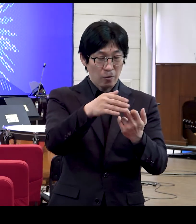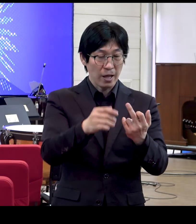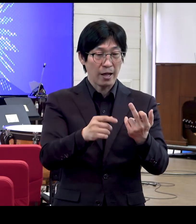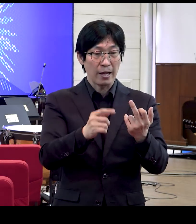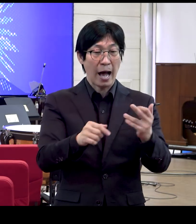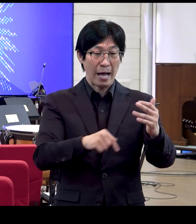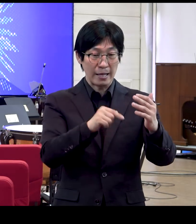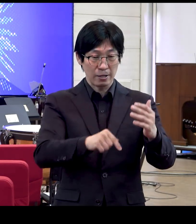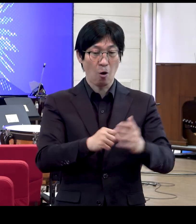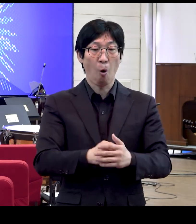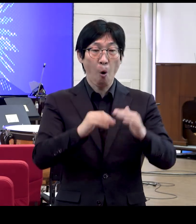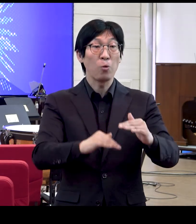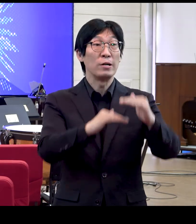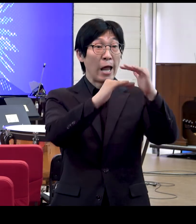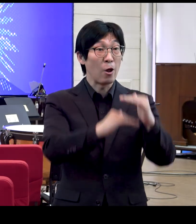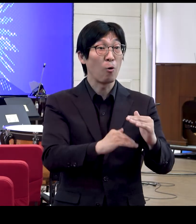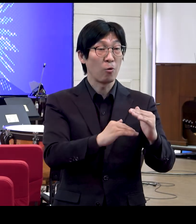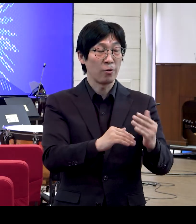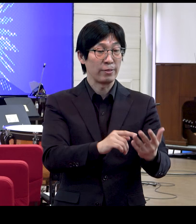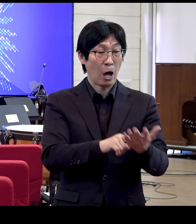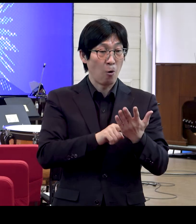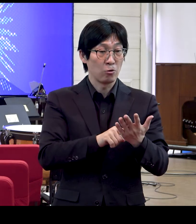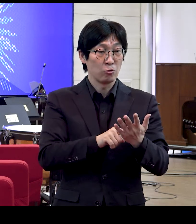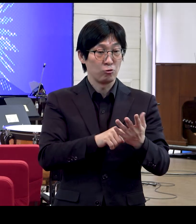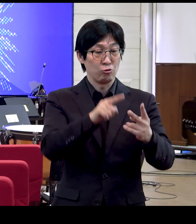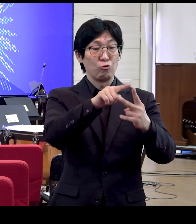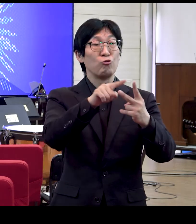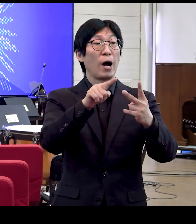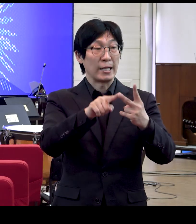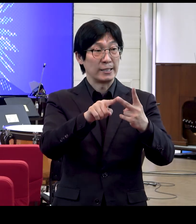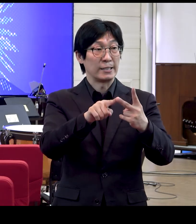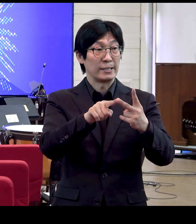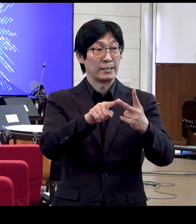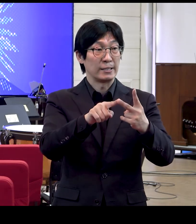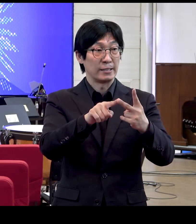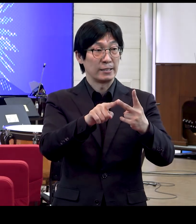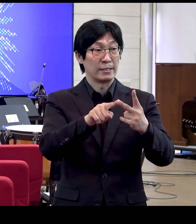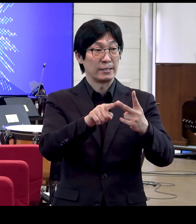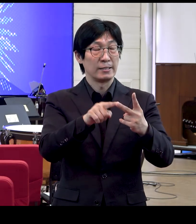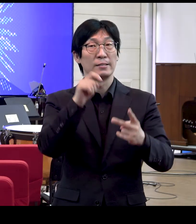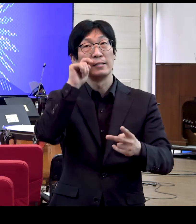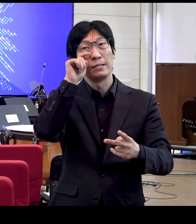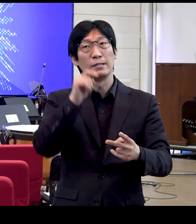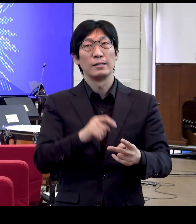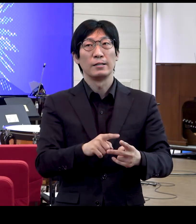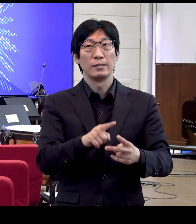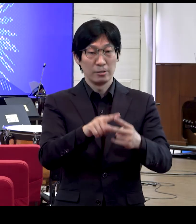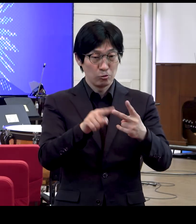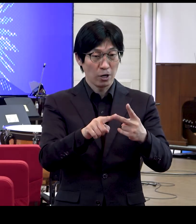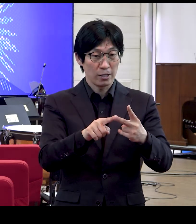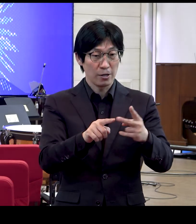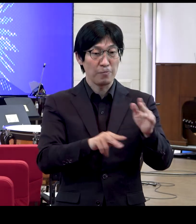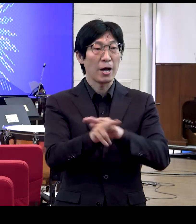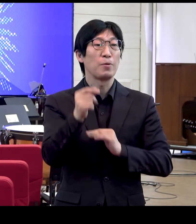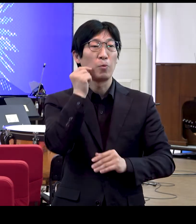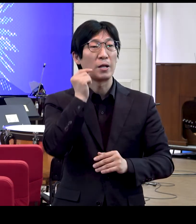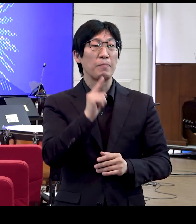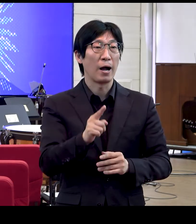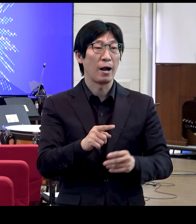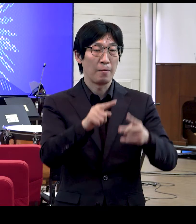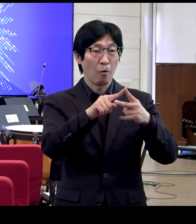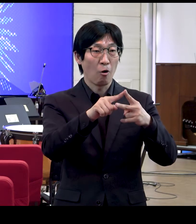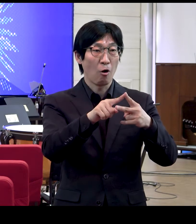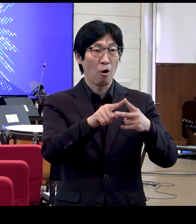예, 에덴 동산 가운데 오늘 말씀에 나온 것처럼 두 가지를 피할 수가 없어요. 그게 두 가지가 난무하는 걸 피할 수가